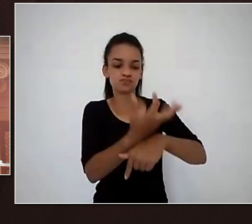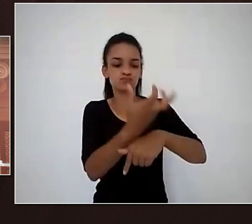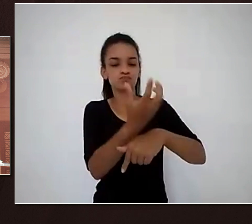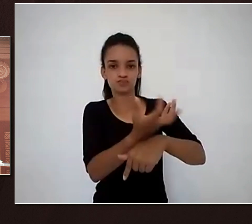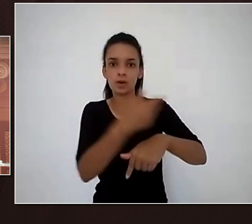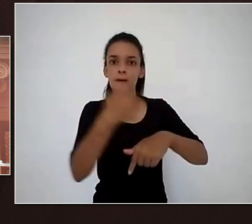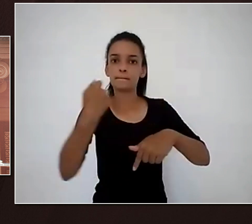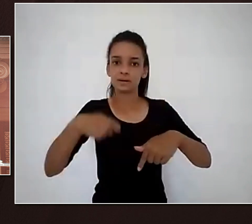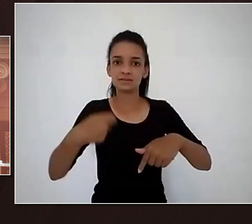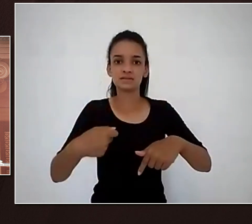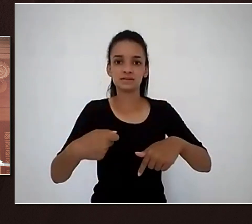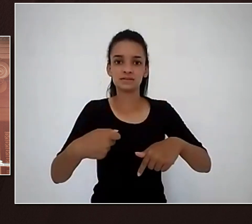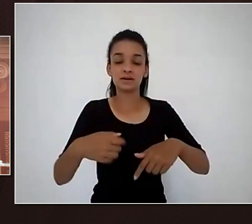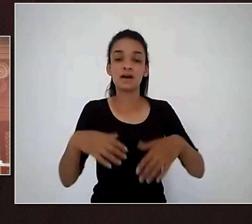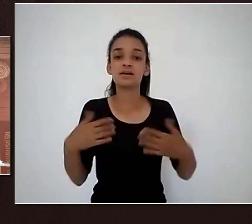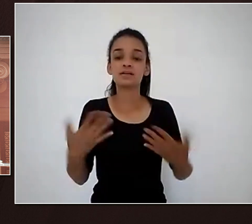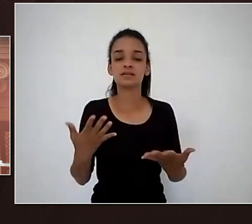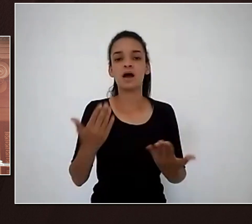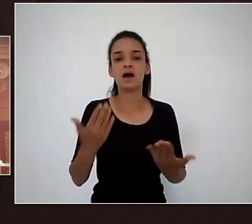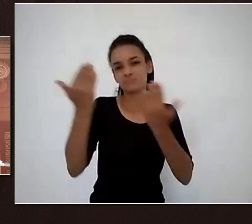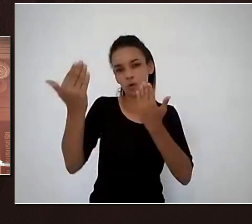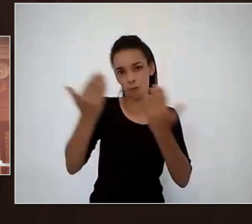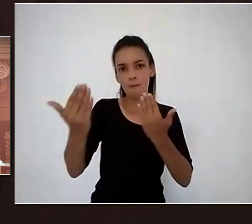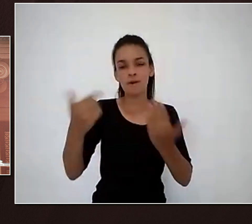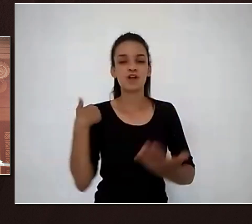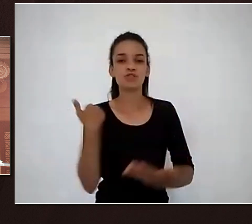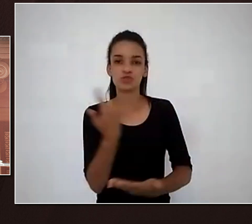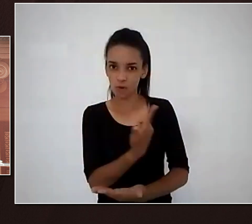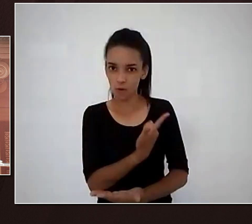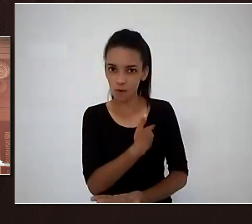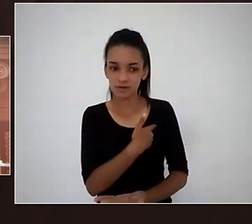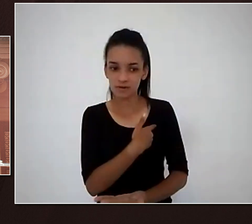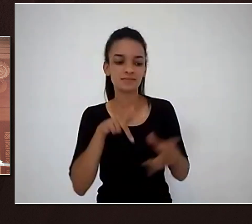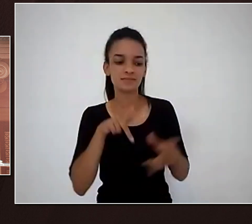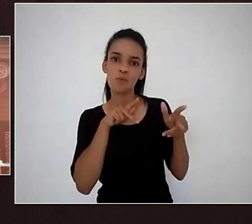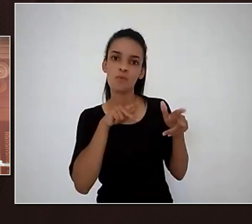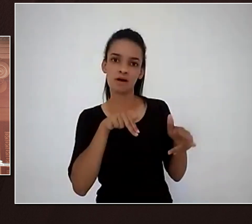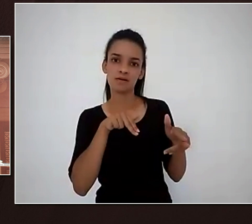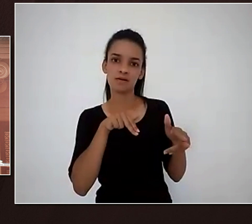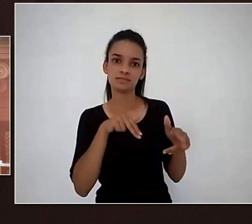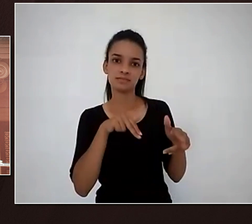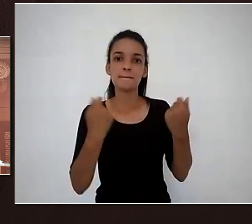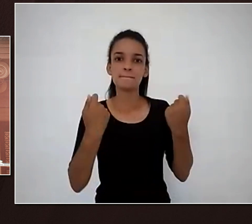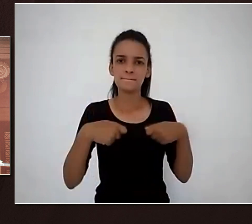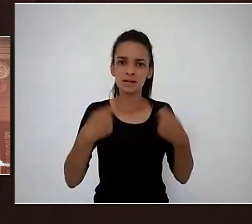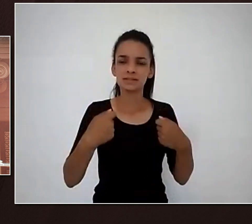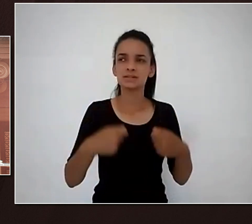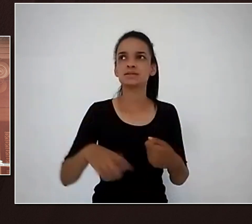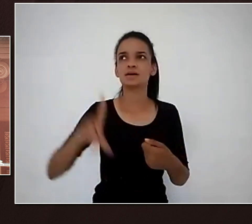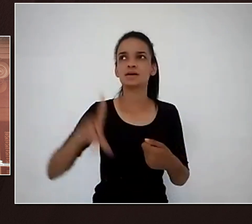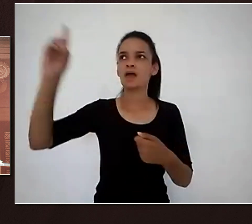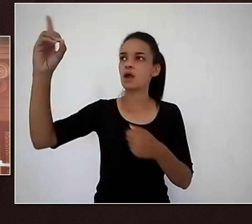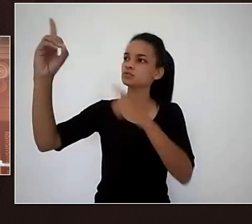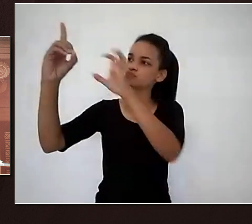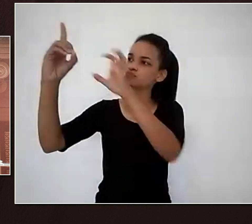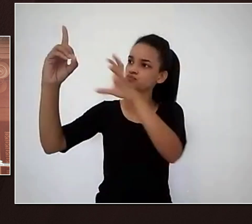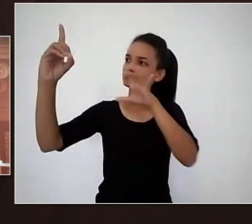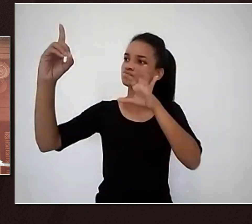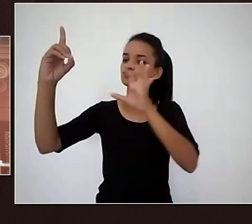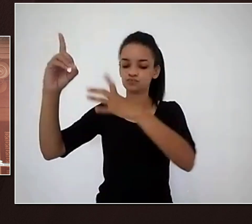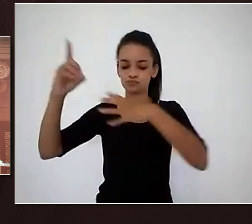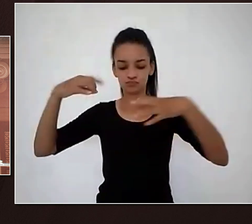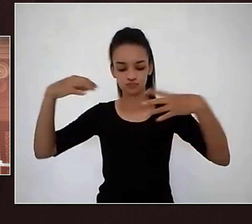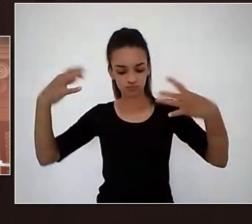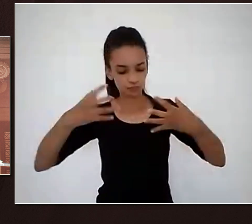o sustentáculo, né, que sustenta. Assim como a sarça que Moisés viu em Êxodo